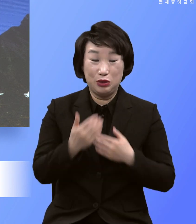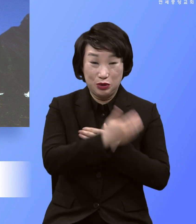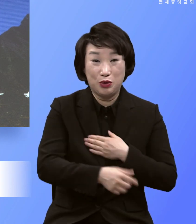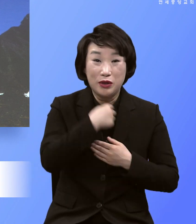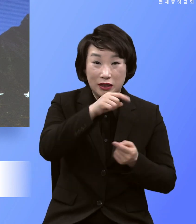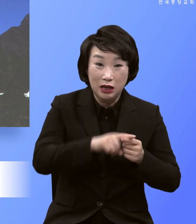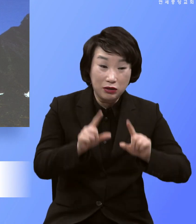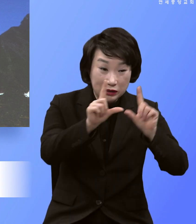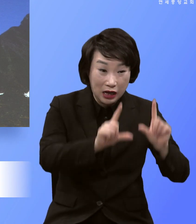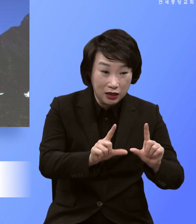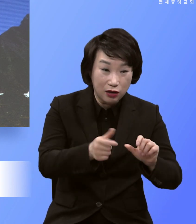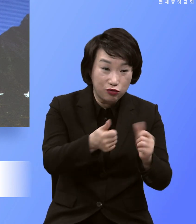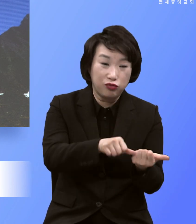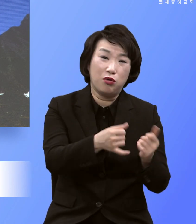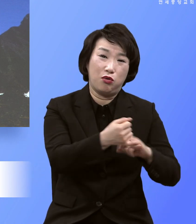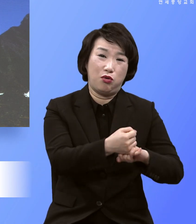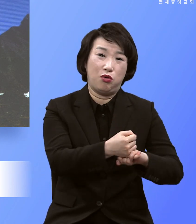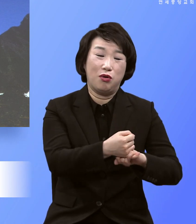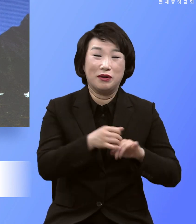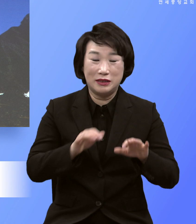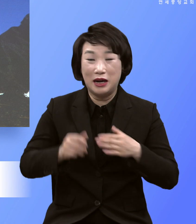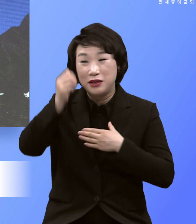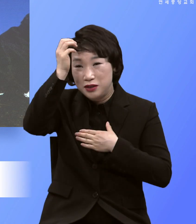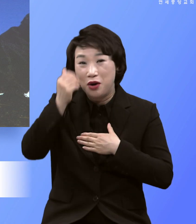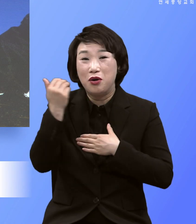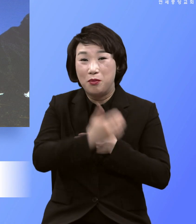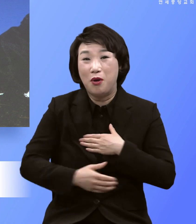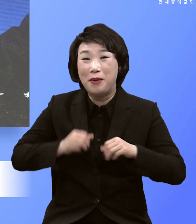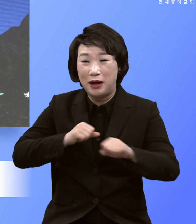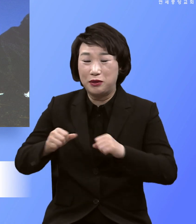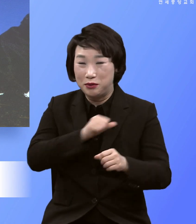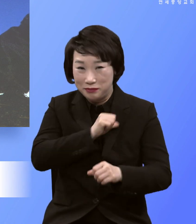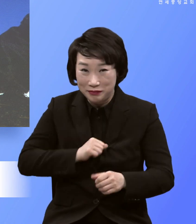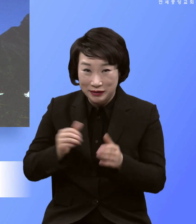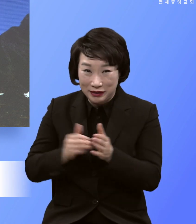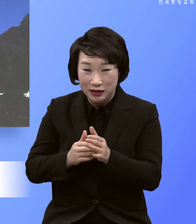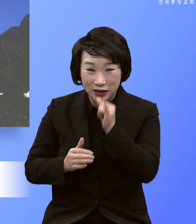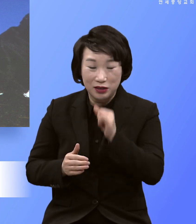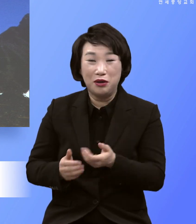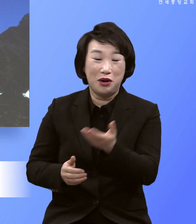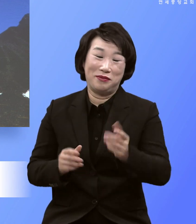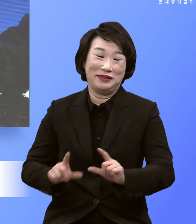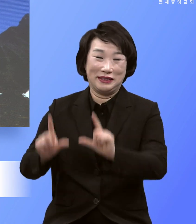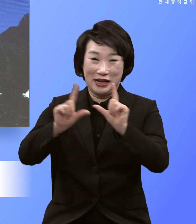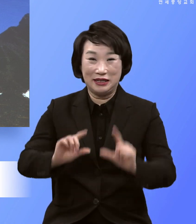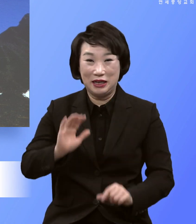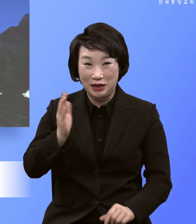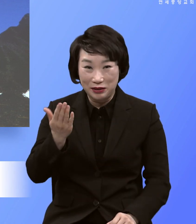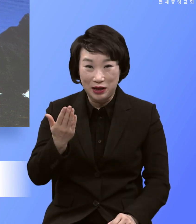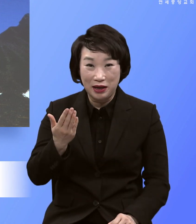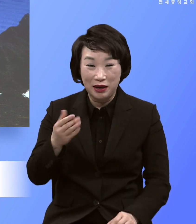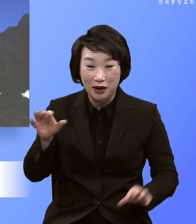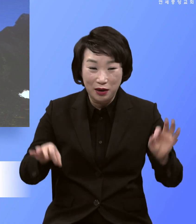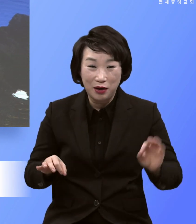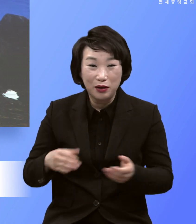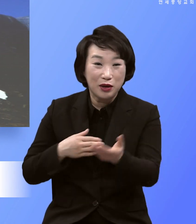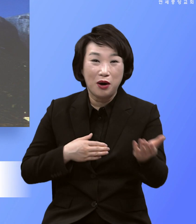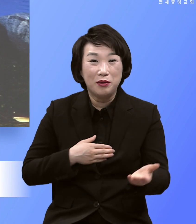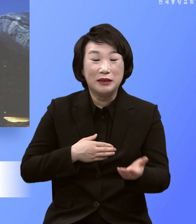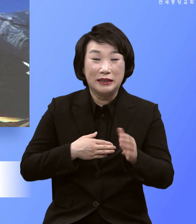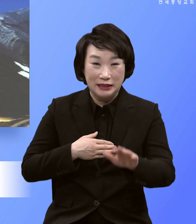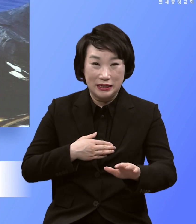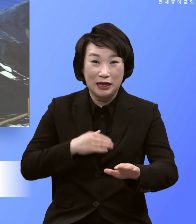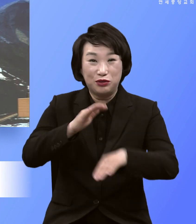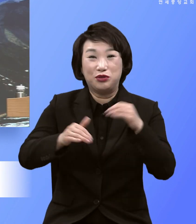육신대로 살면 반드시 죽을 것이로 돼. 영으로 또 몸의 행실을 죽이면 살리니 우리 두